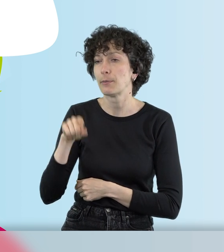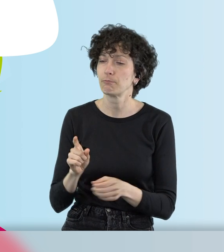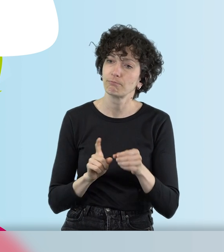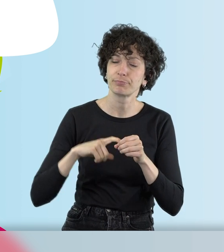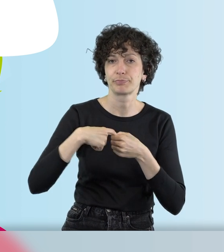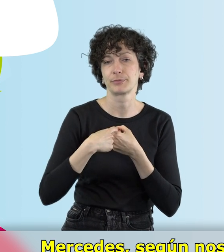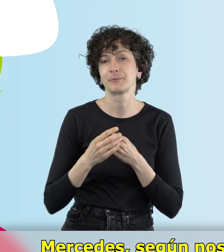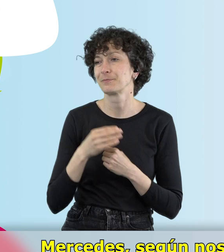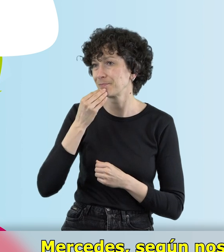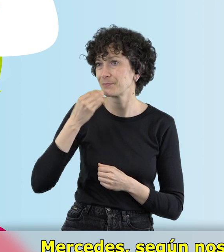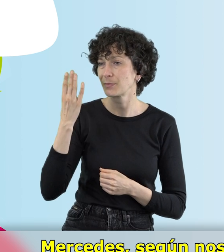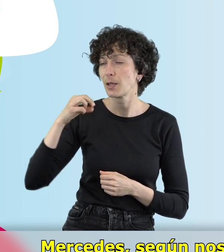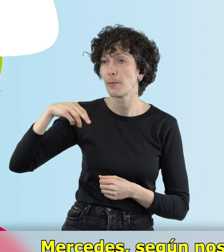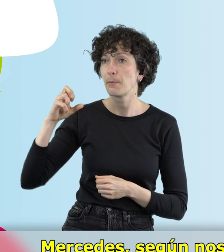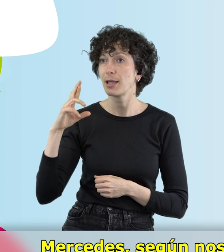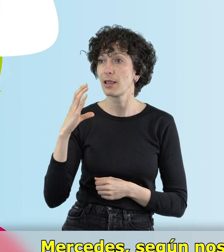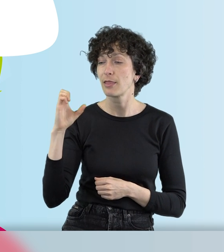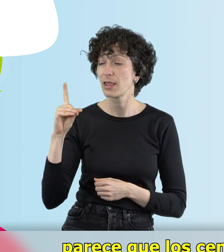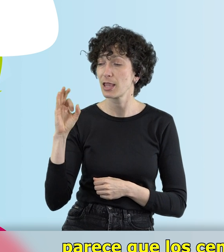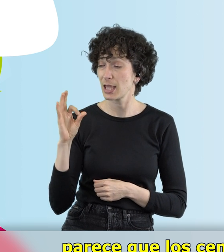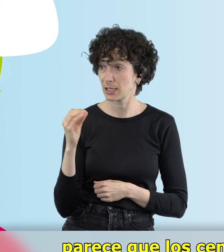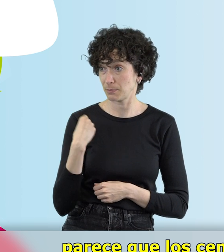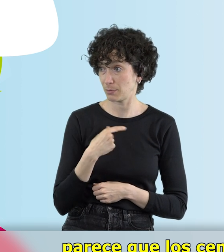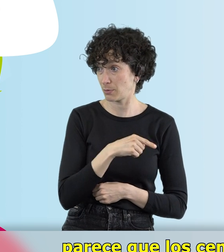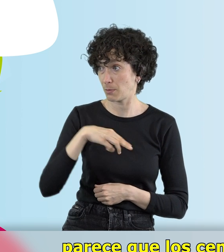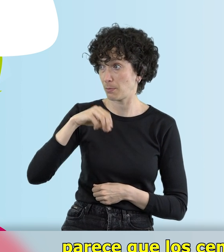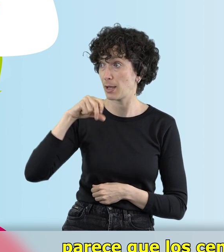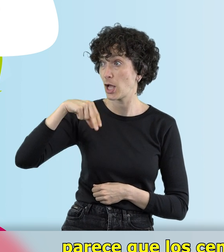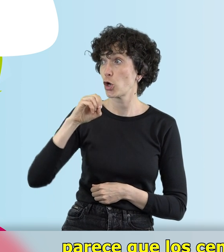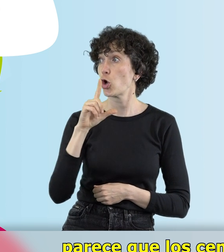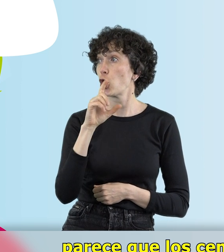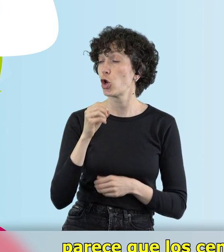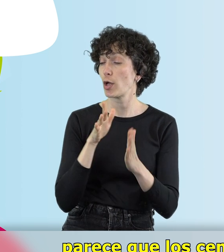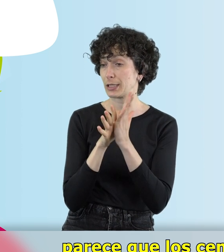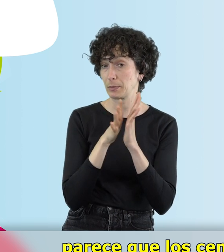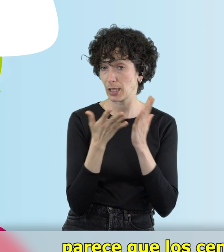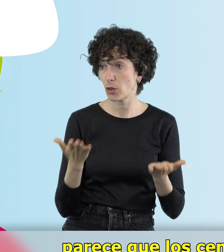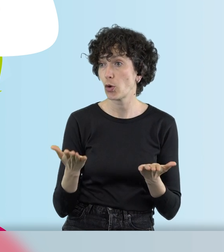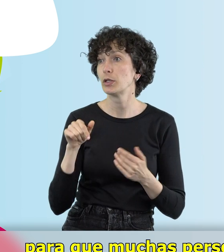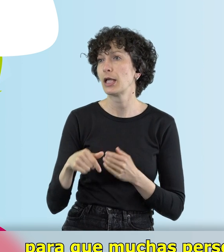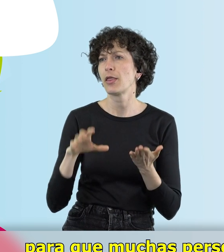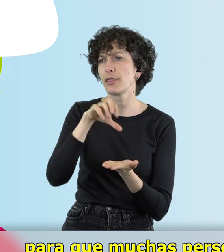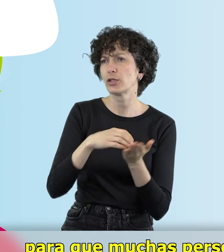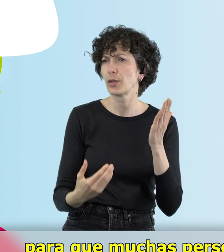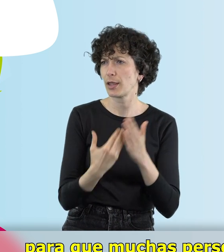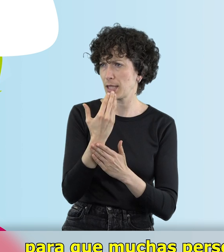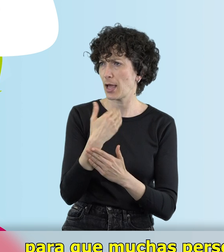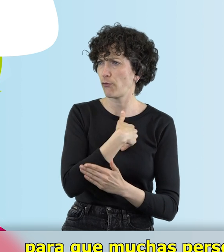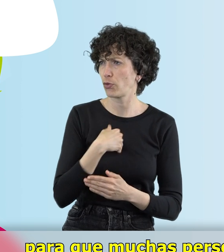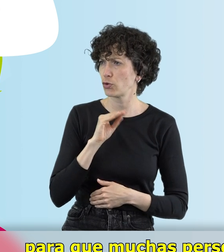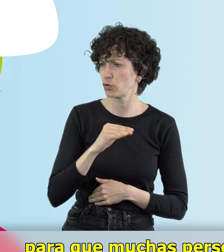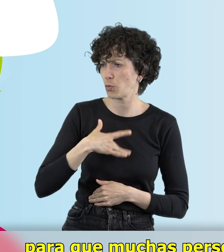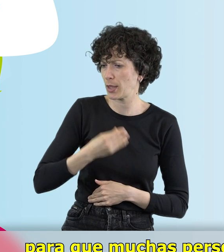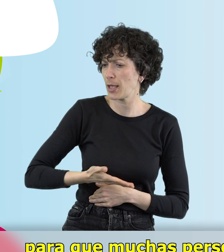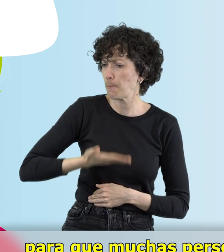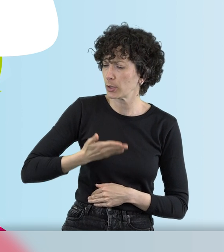nosotros. Fenomenal. Mercedes, según nos ha explicado Manolo, parece que los centros de día pueden tener un papel importante para que muchas personas se